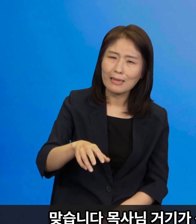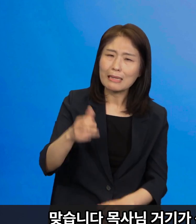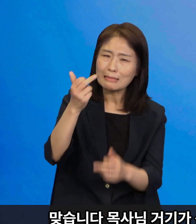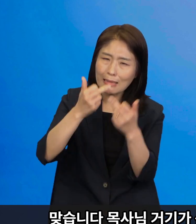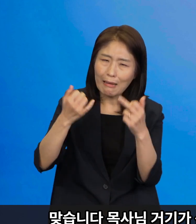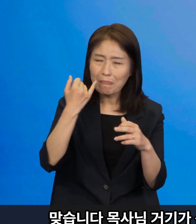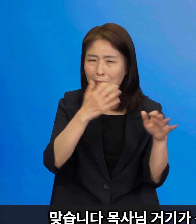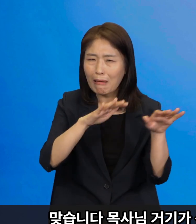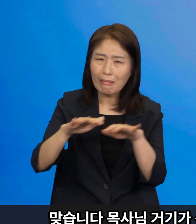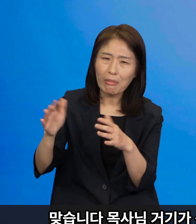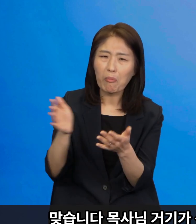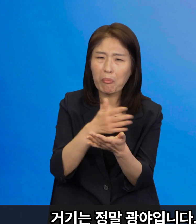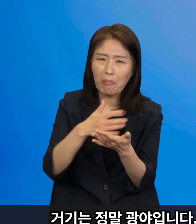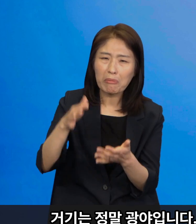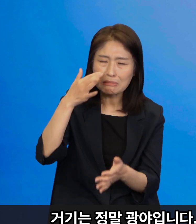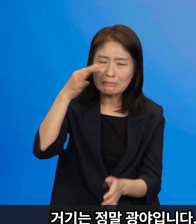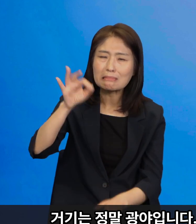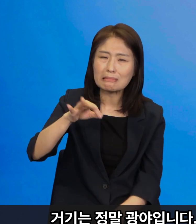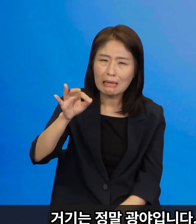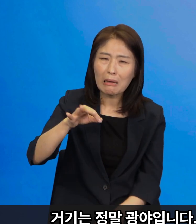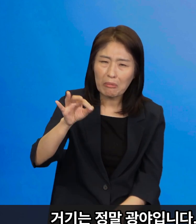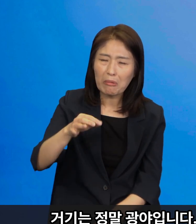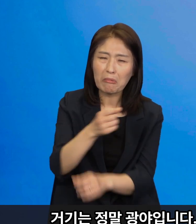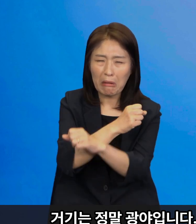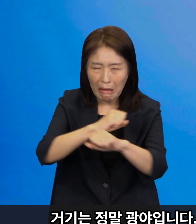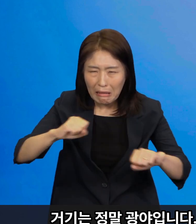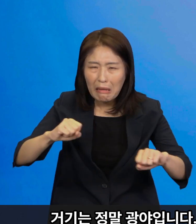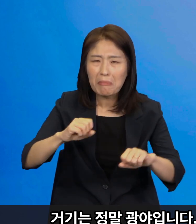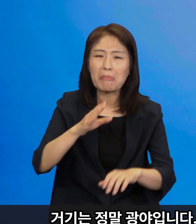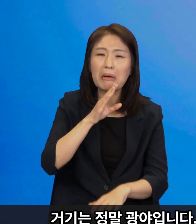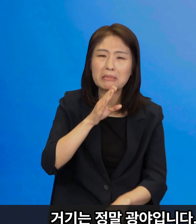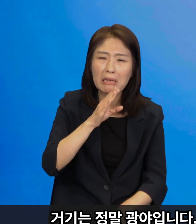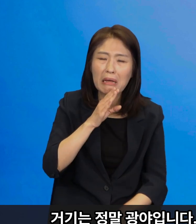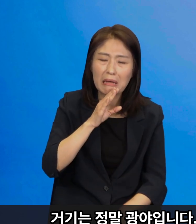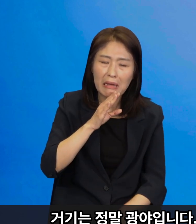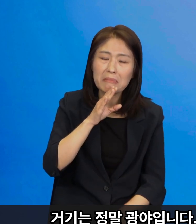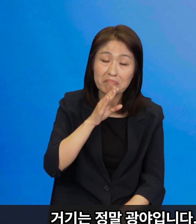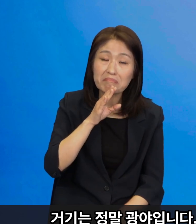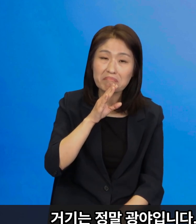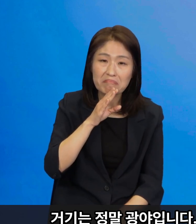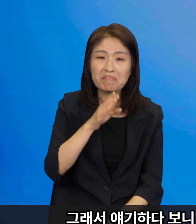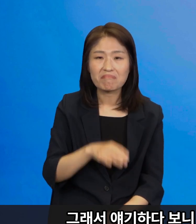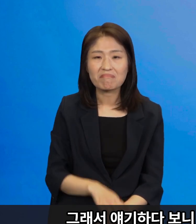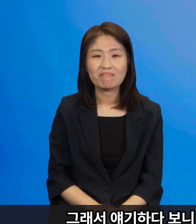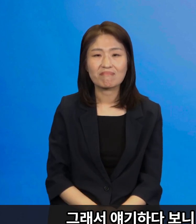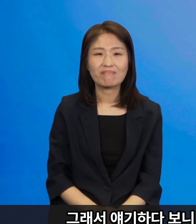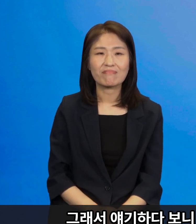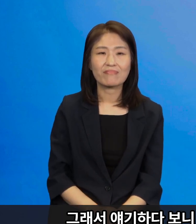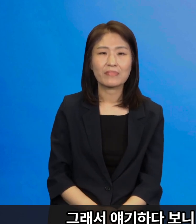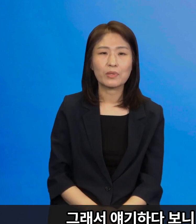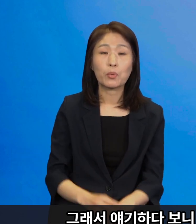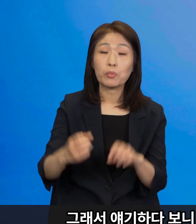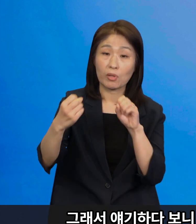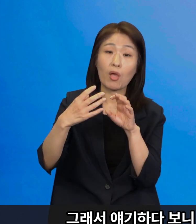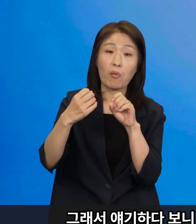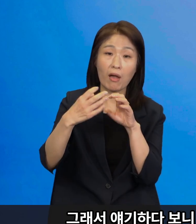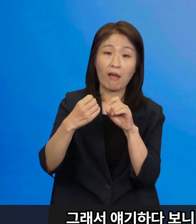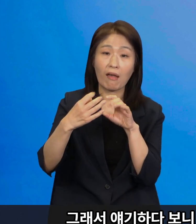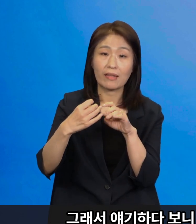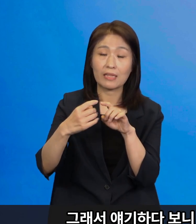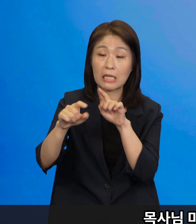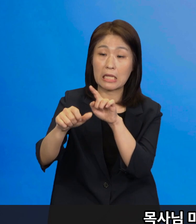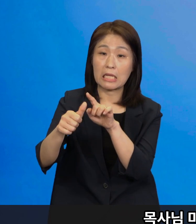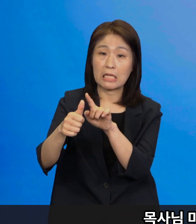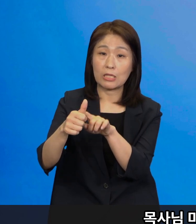바다도 없고 볼 게 없습니다. 거기는 정말 광야입니다 목사님. 잘 보셨네요 하고 넘어갔어요. 그래서 얘기하다 보니 그분도 미국에 살다 오신